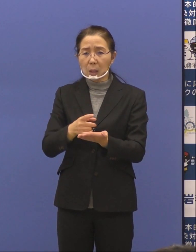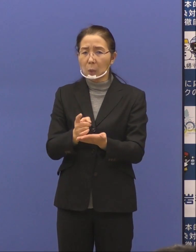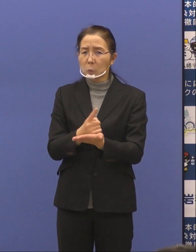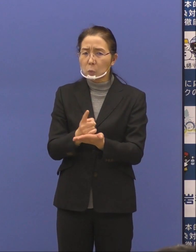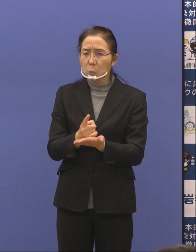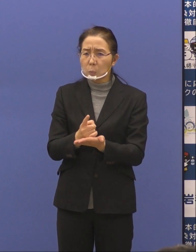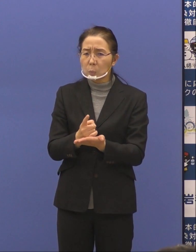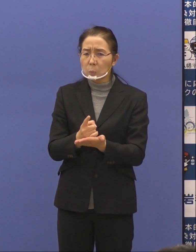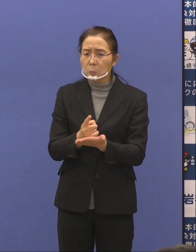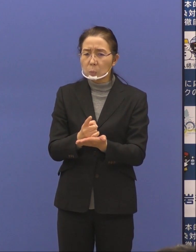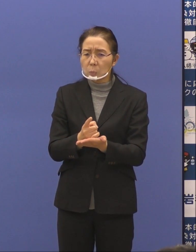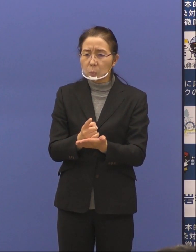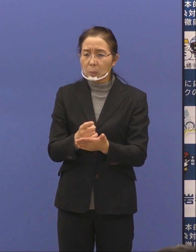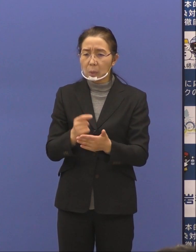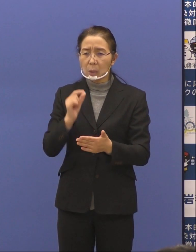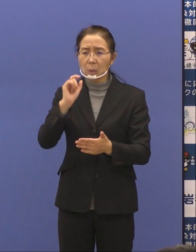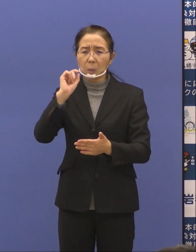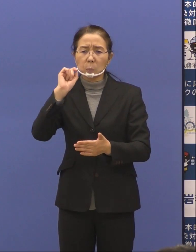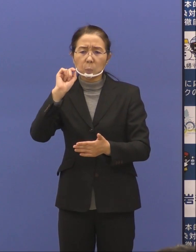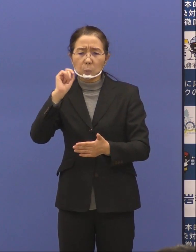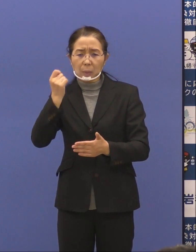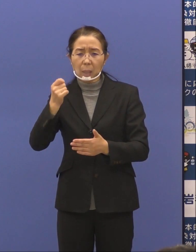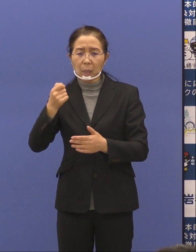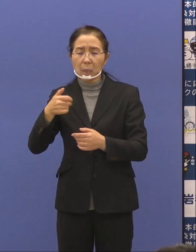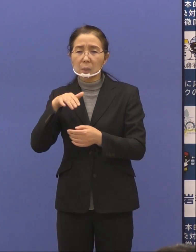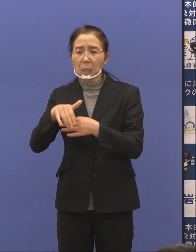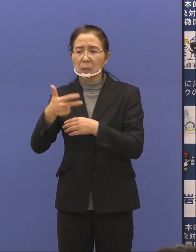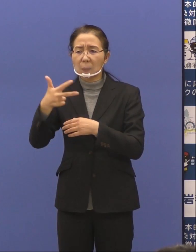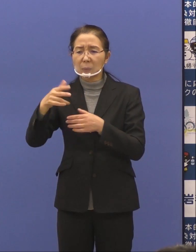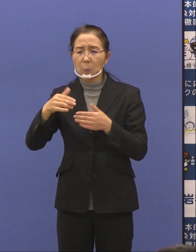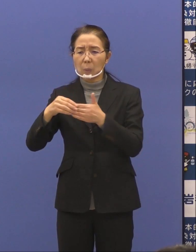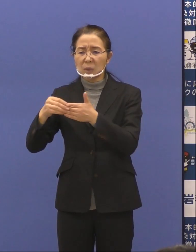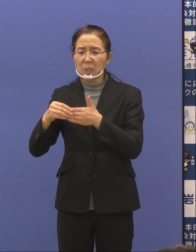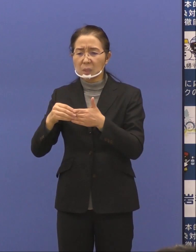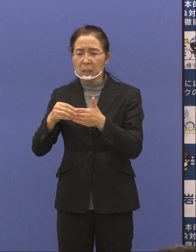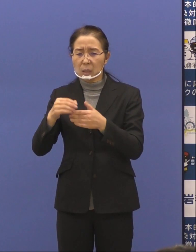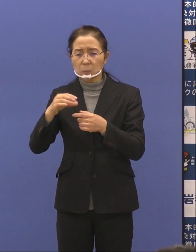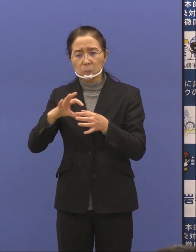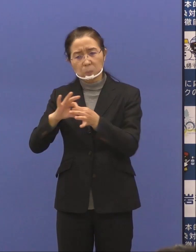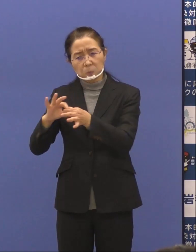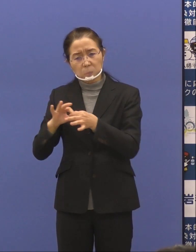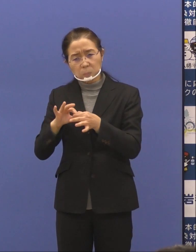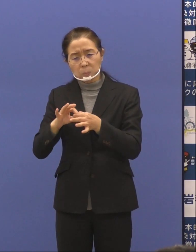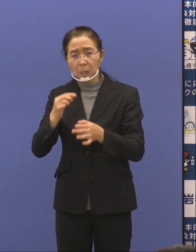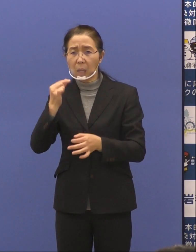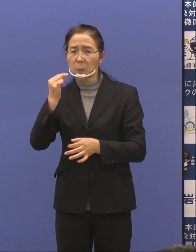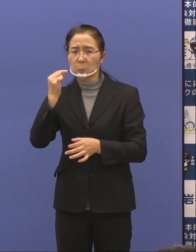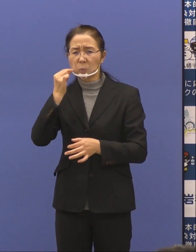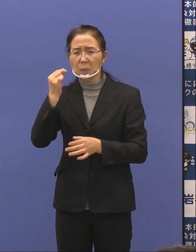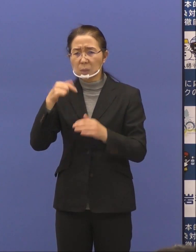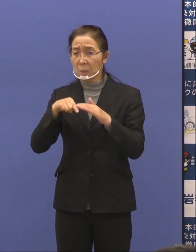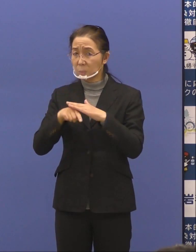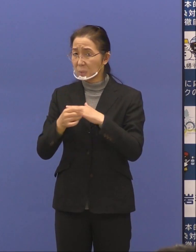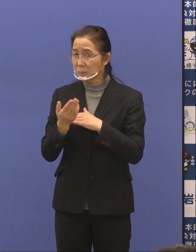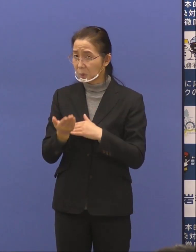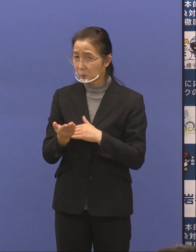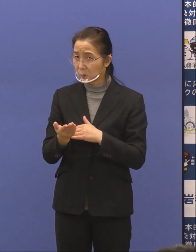とこう連携は難しそうというふうに理解した方がいいのか、考え方をちょっと教えてもらえ